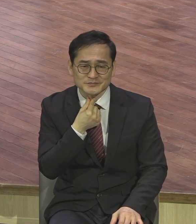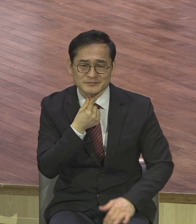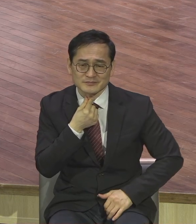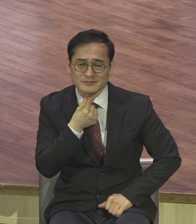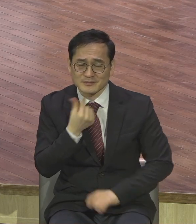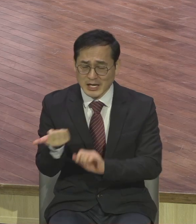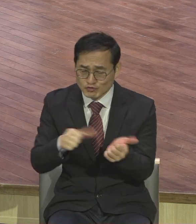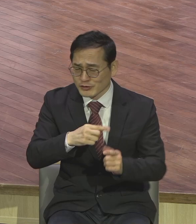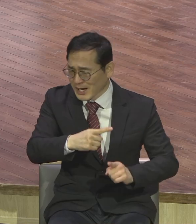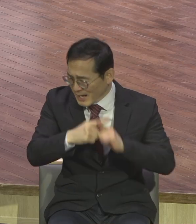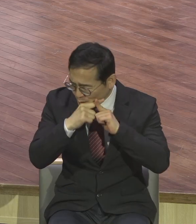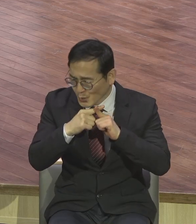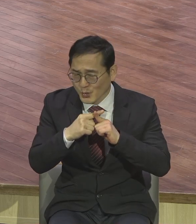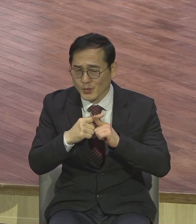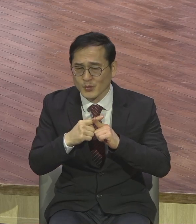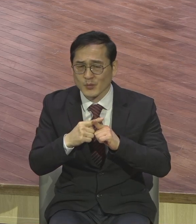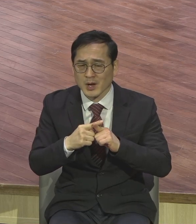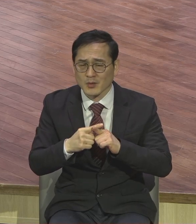생명 걸었다.